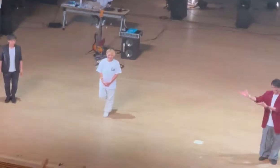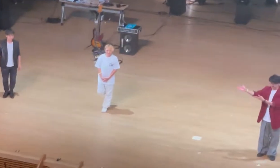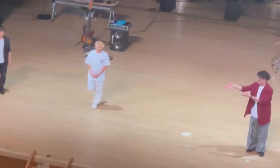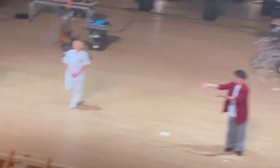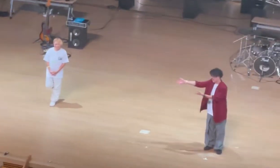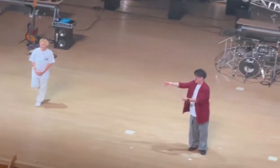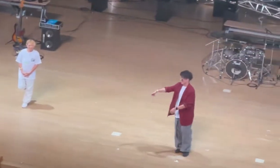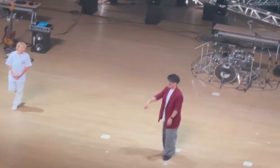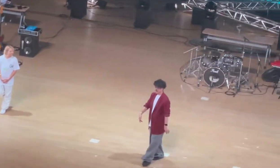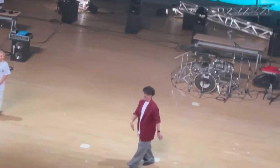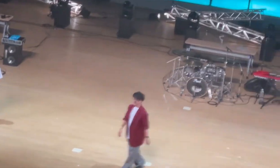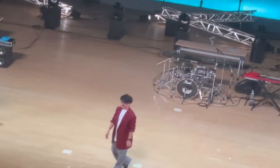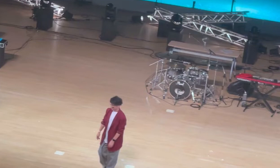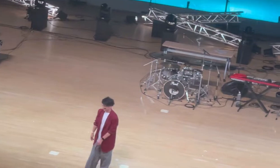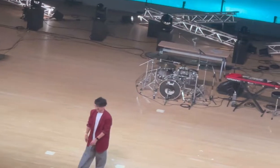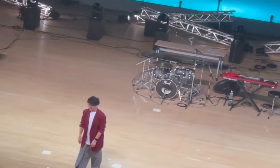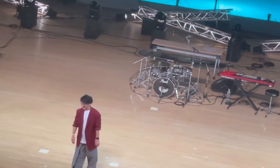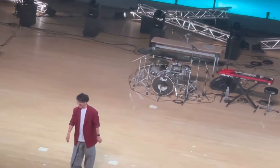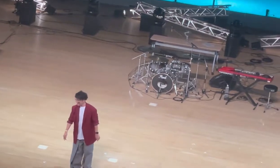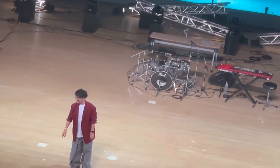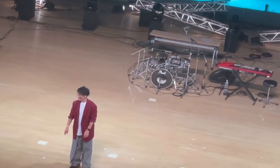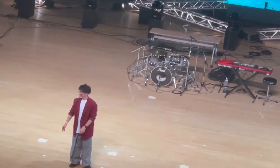裏手の方で。大丈夫です。